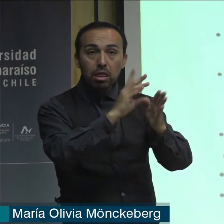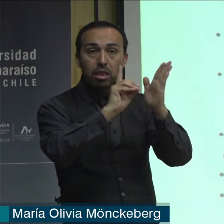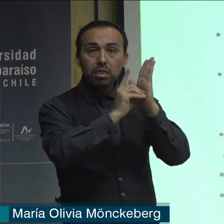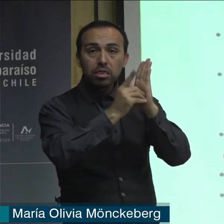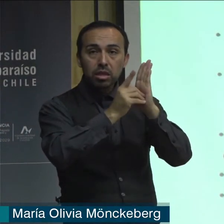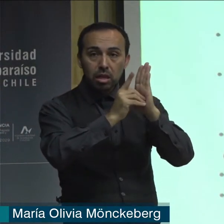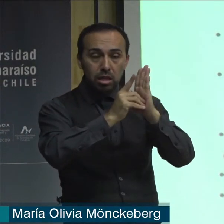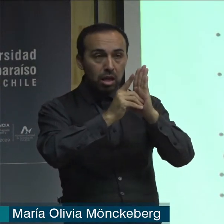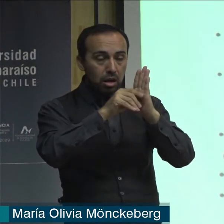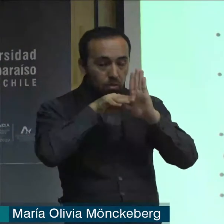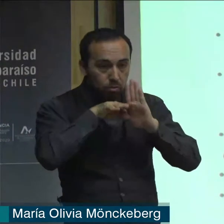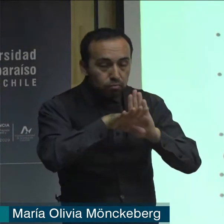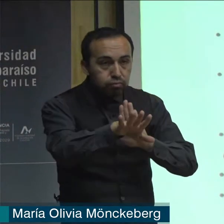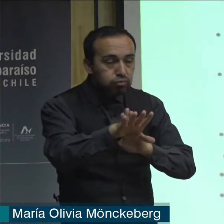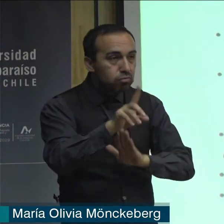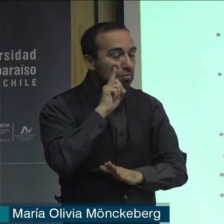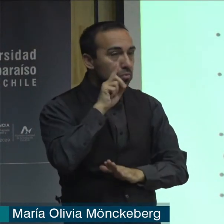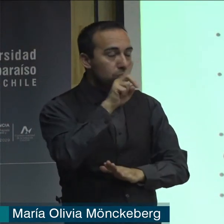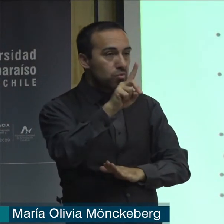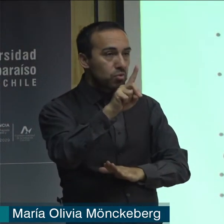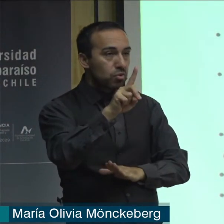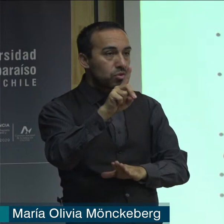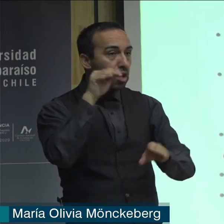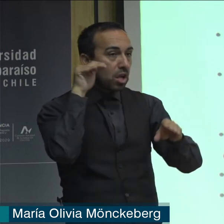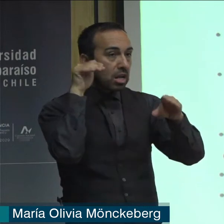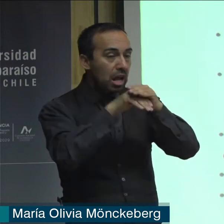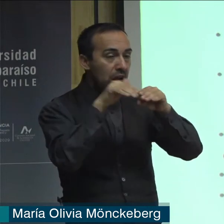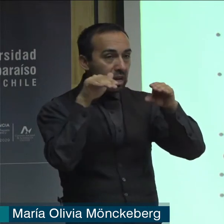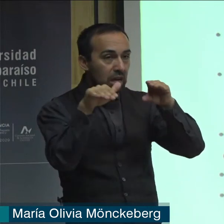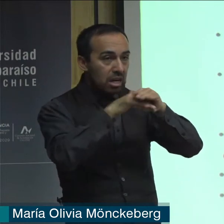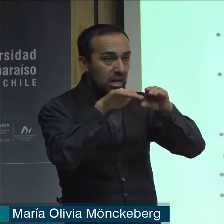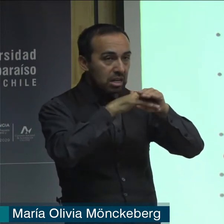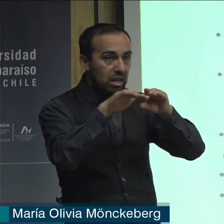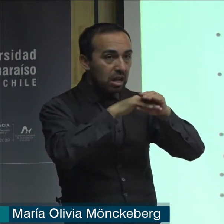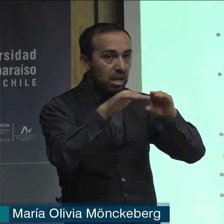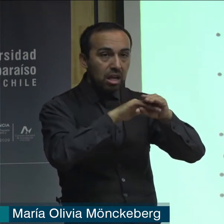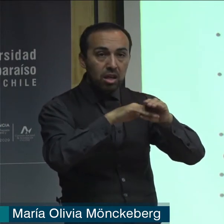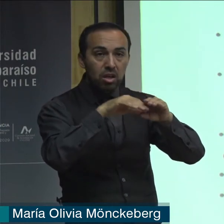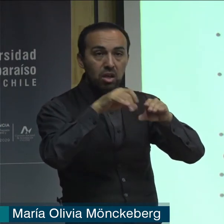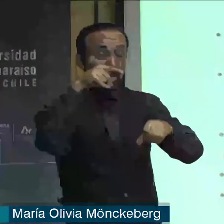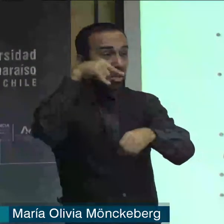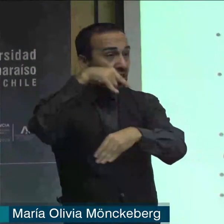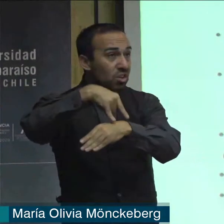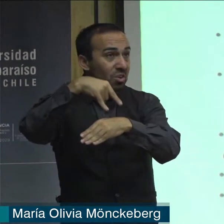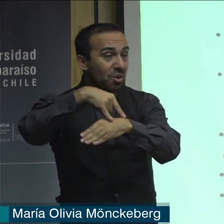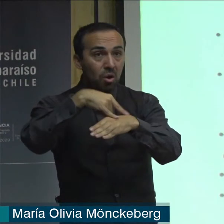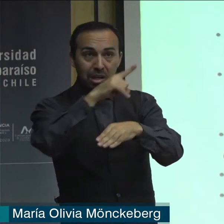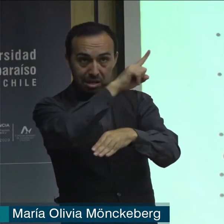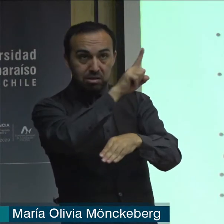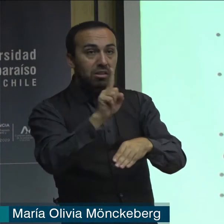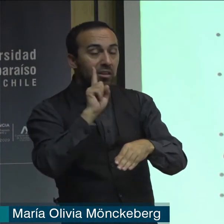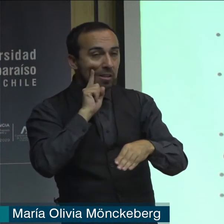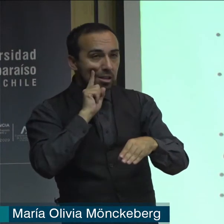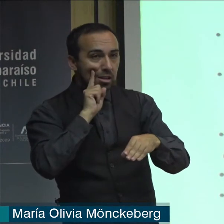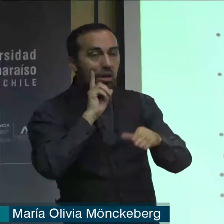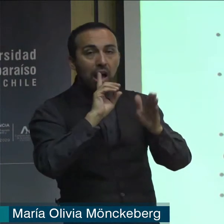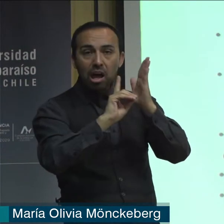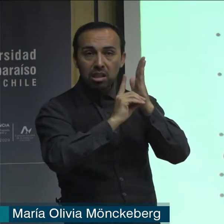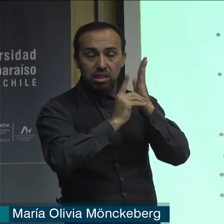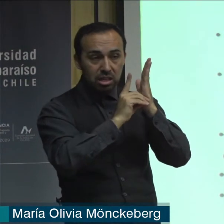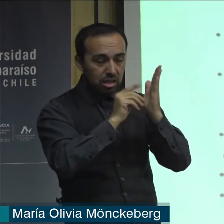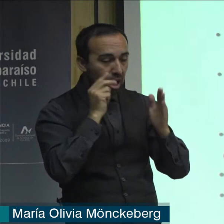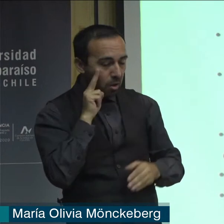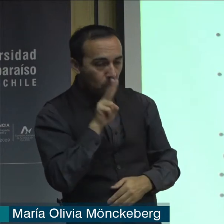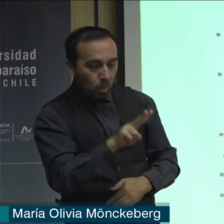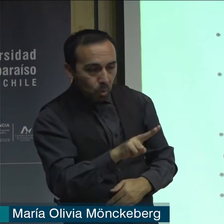en el archivo de biblioteca del congreso en el libro lo pusimos y